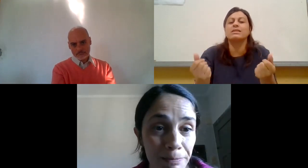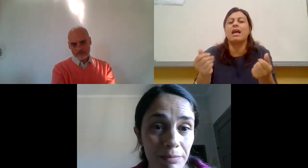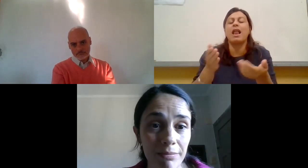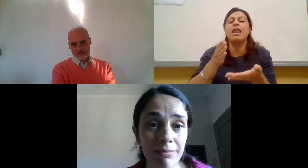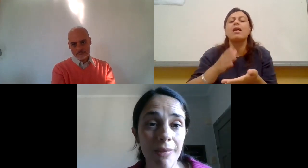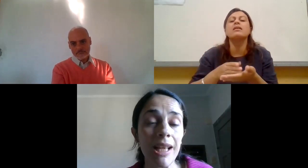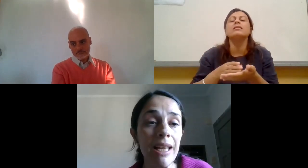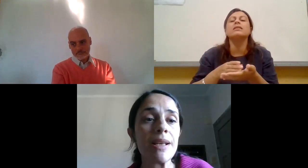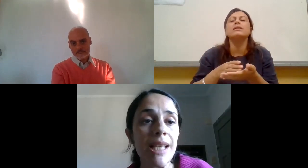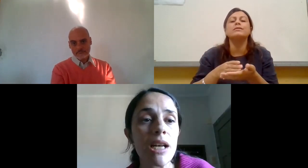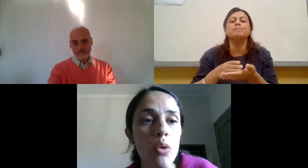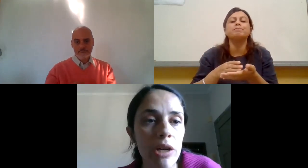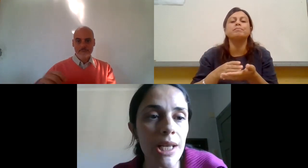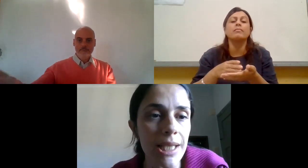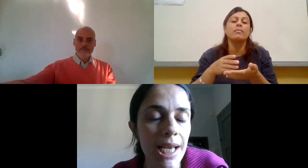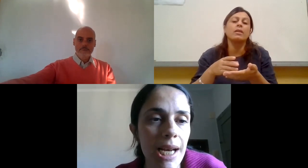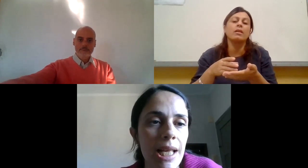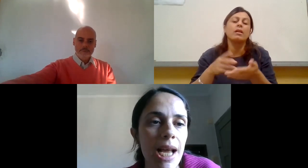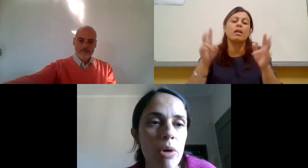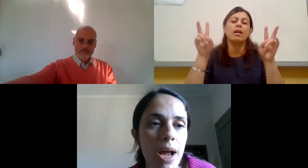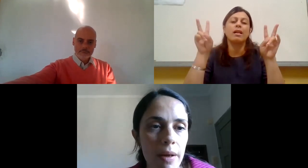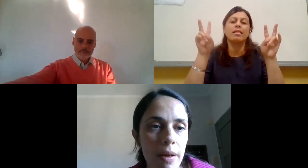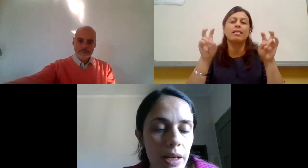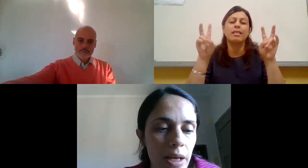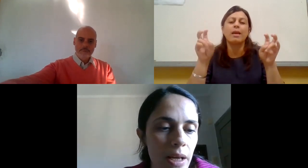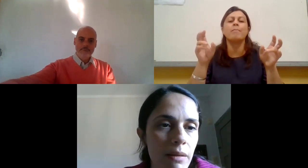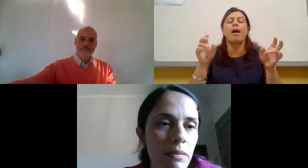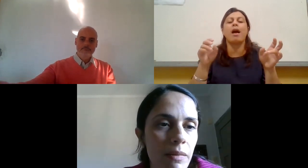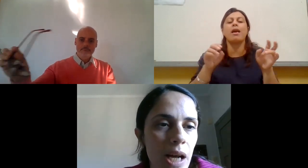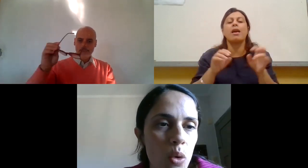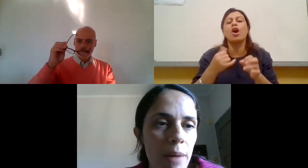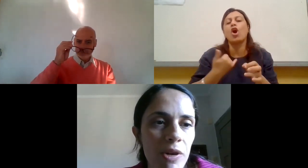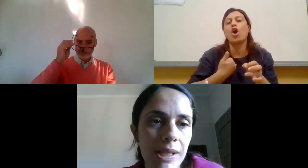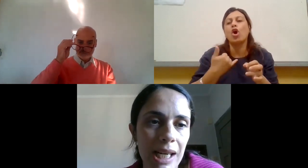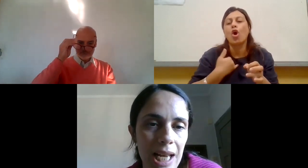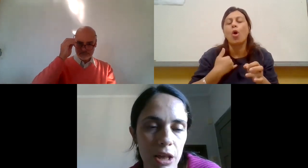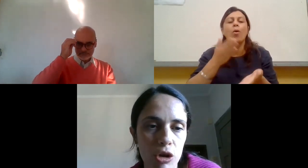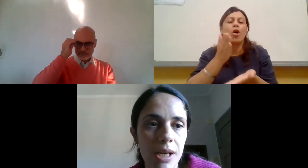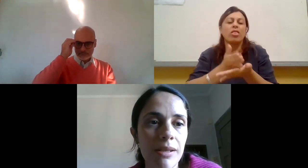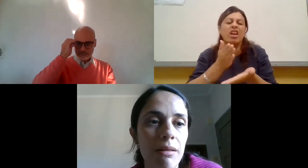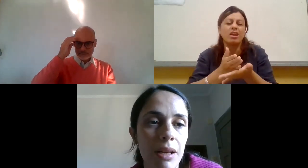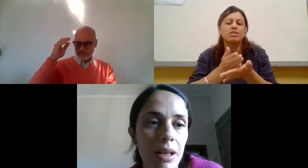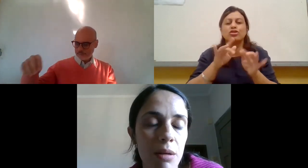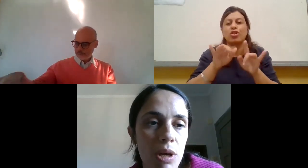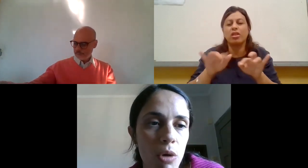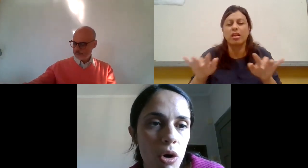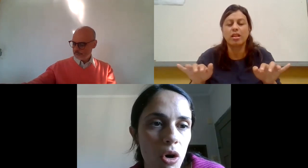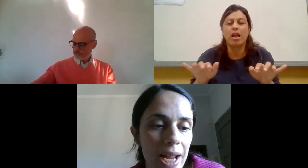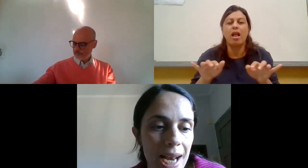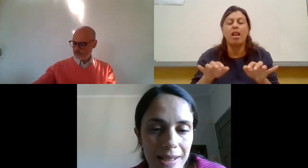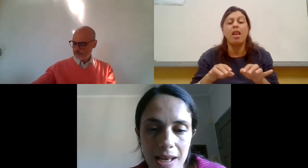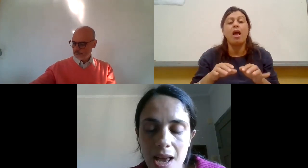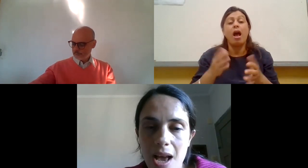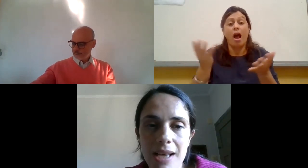Digital, que va a ser luego de la charla de Laura, calculamos que cerca de las 12, en este